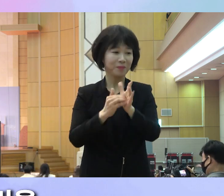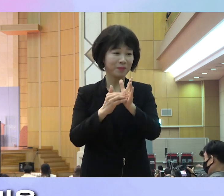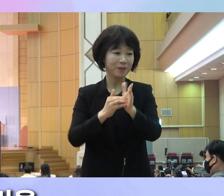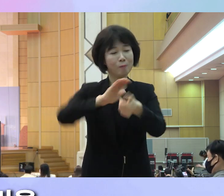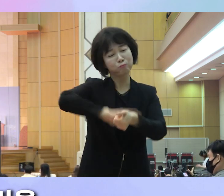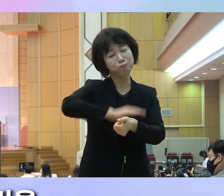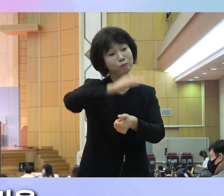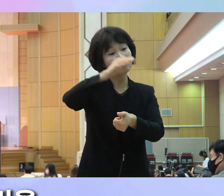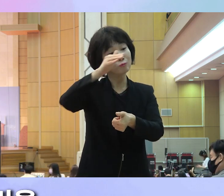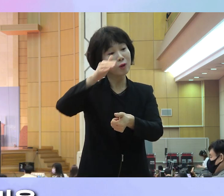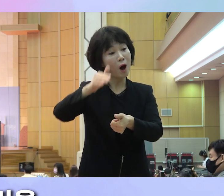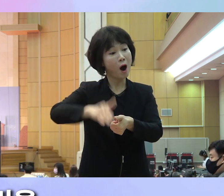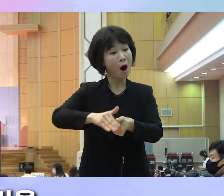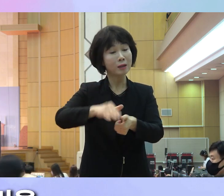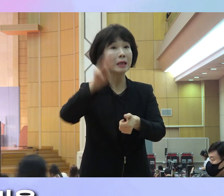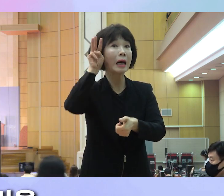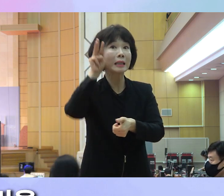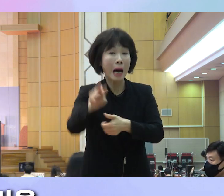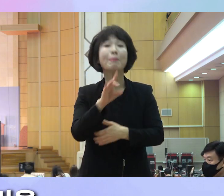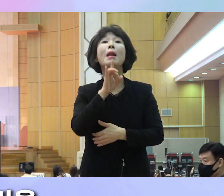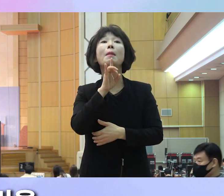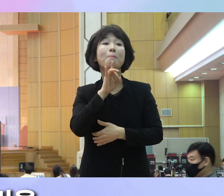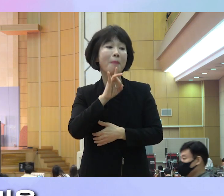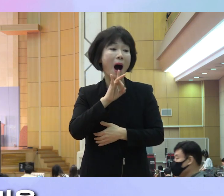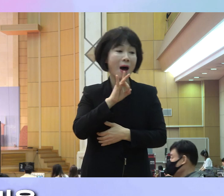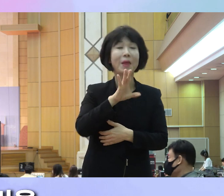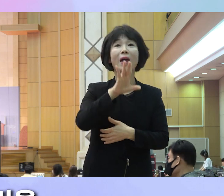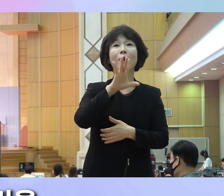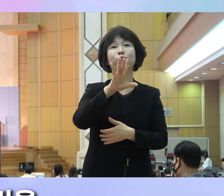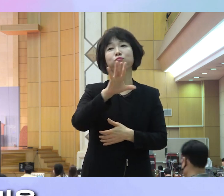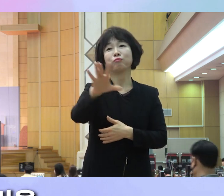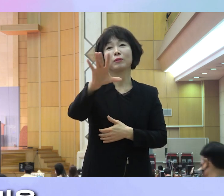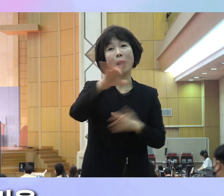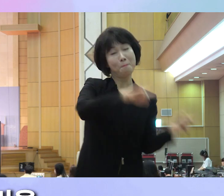부활하셨네, 무덤에서 3일 만에